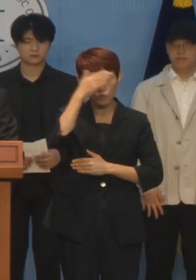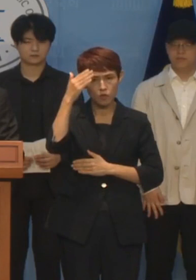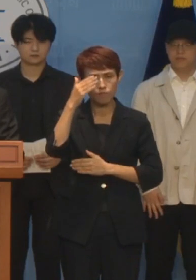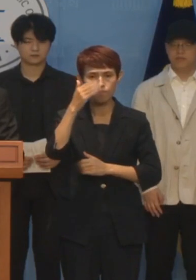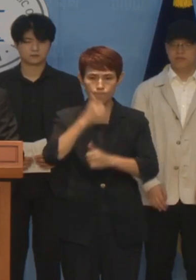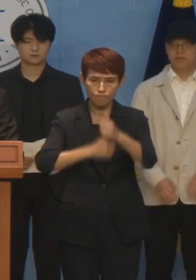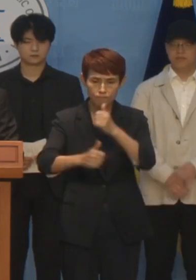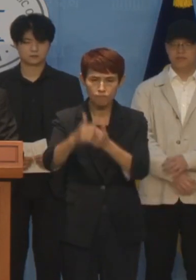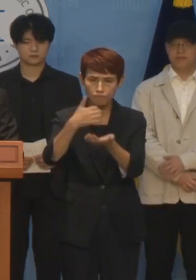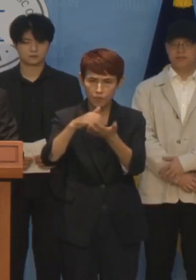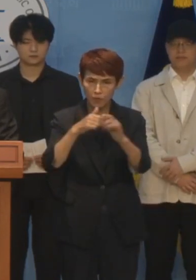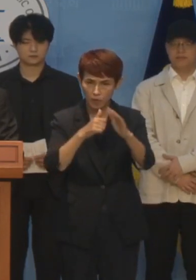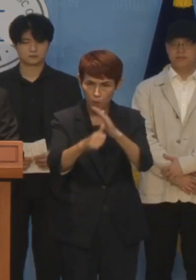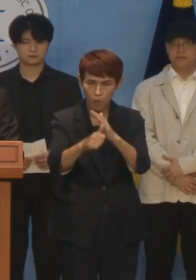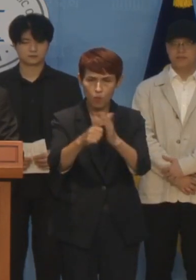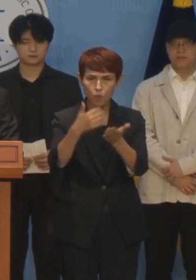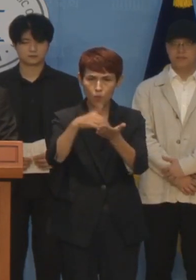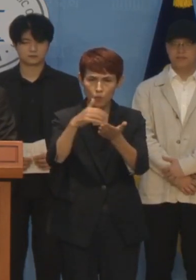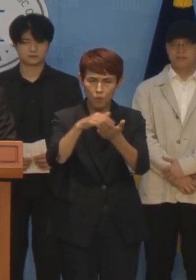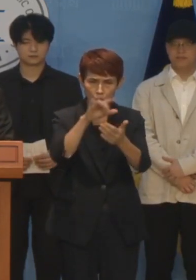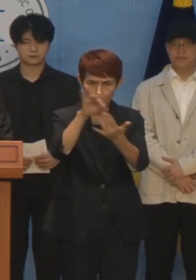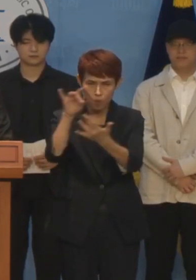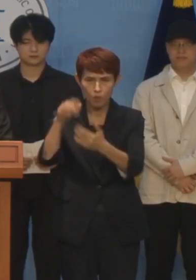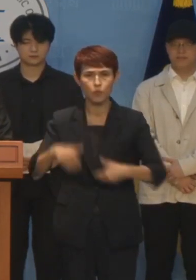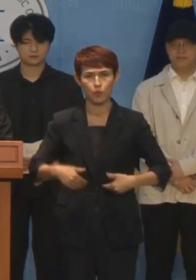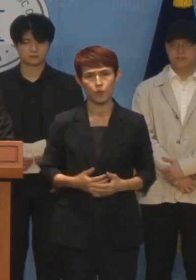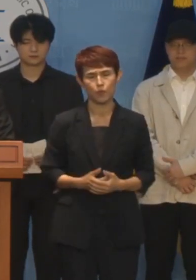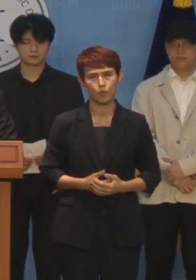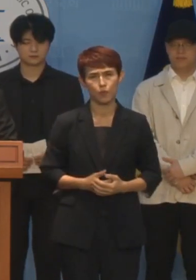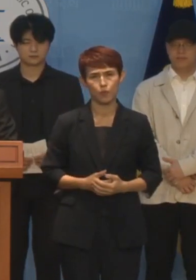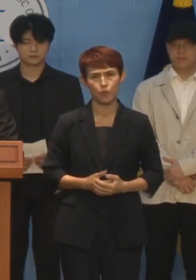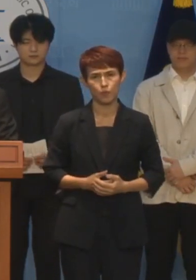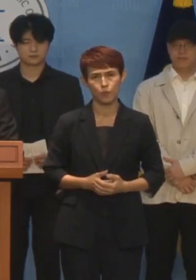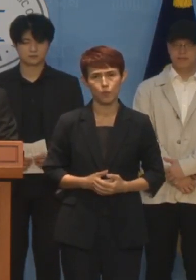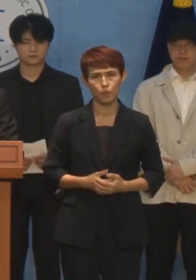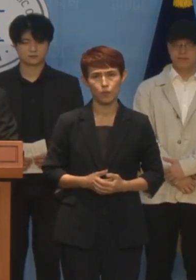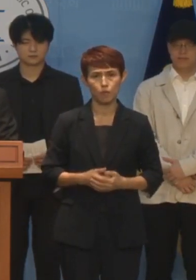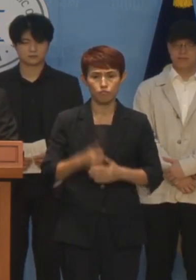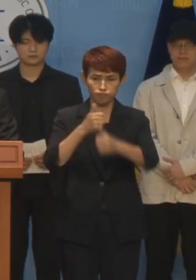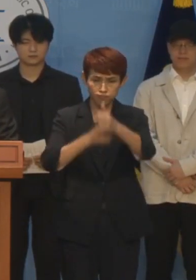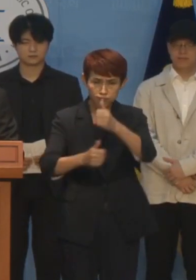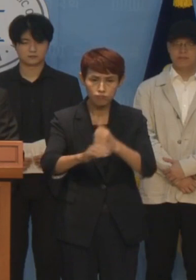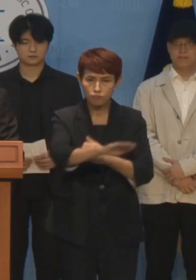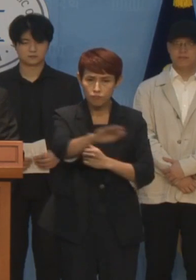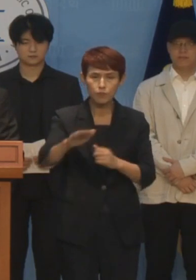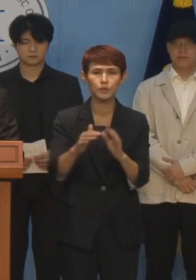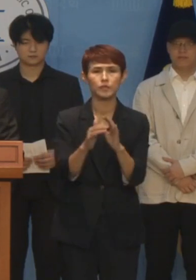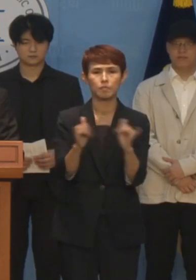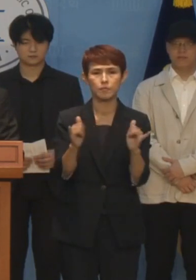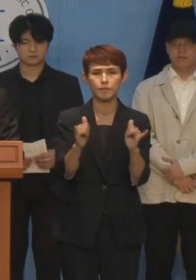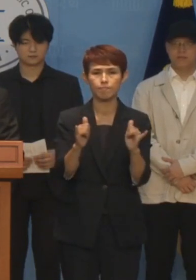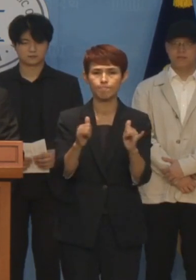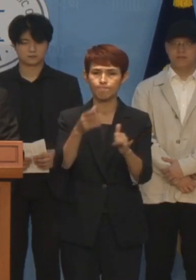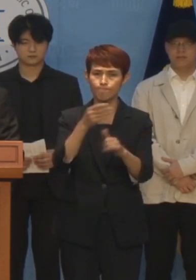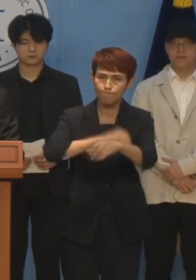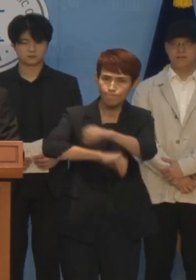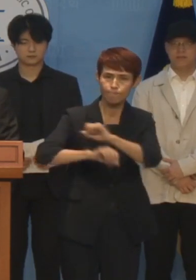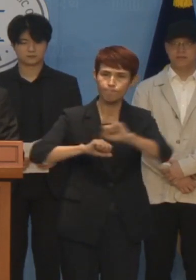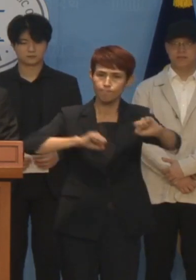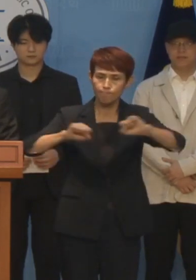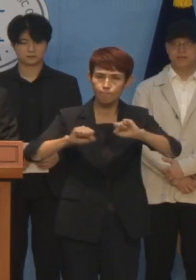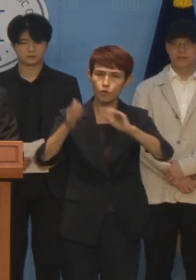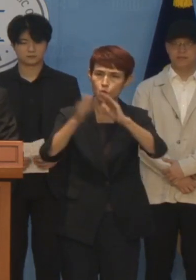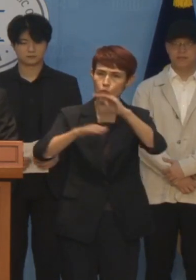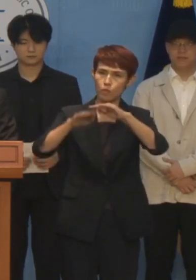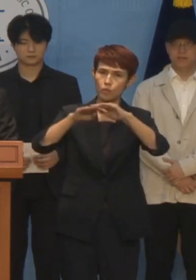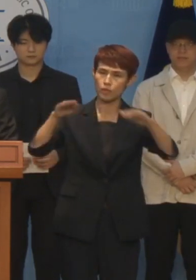비율도 함께 고려해야만 합니다. 그렇게 되어야 미래 세대인 청년들이 앞장서서